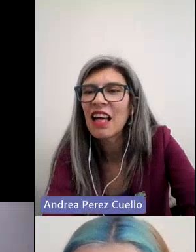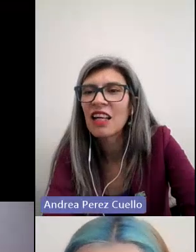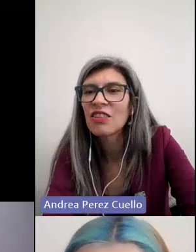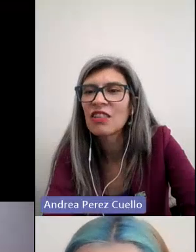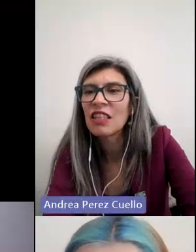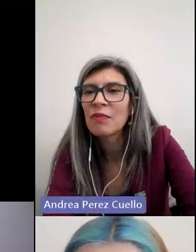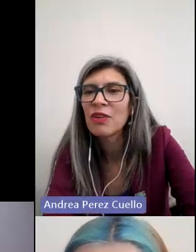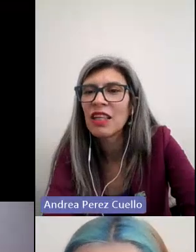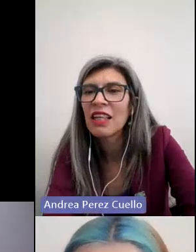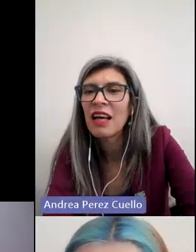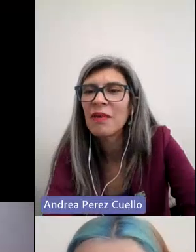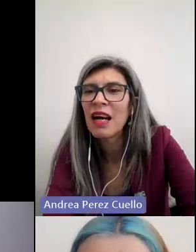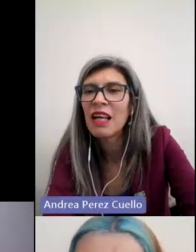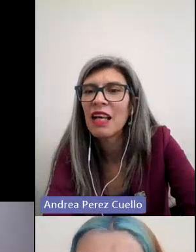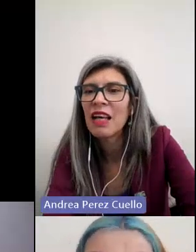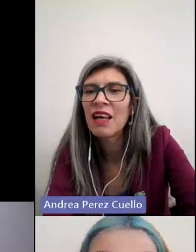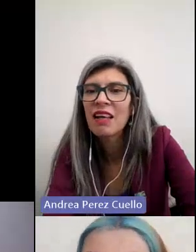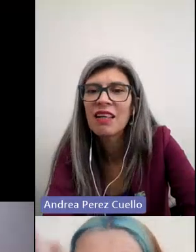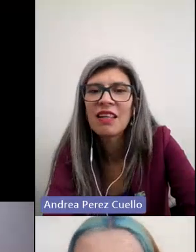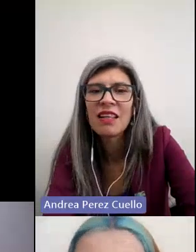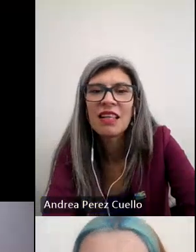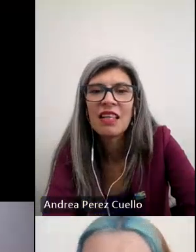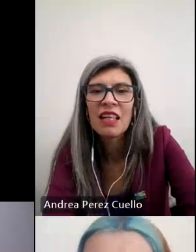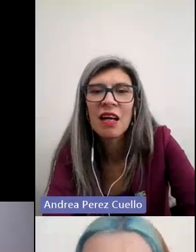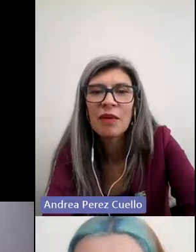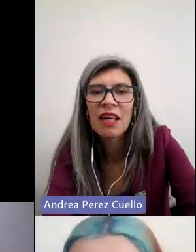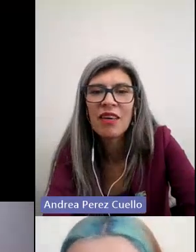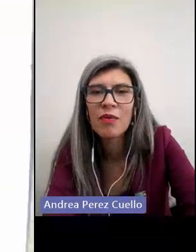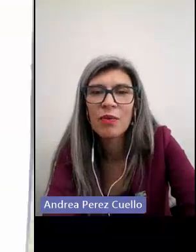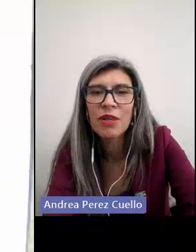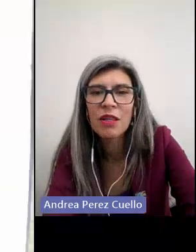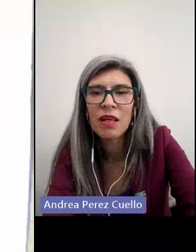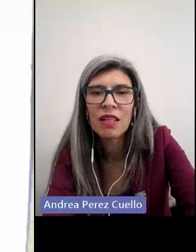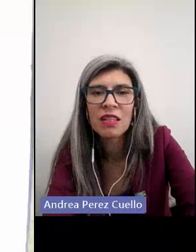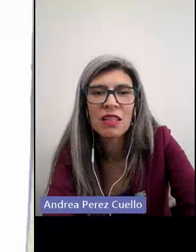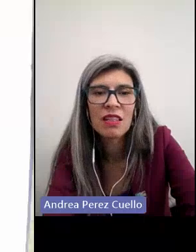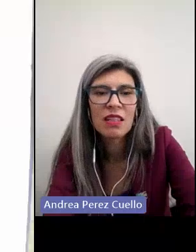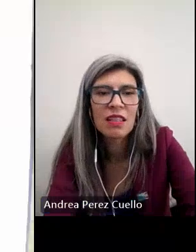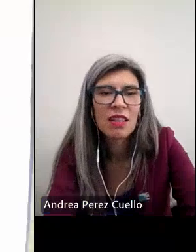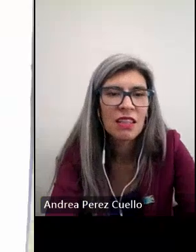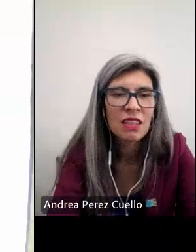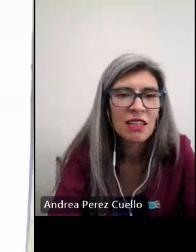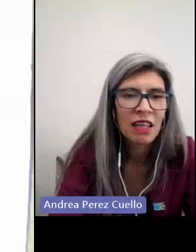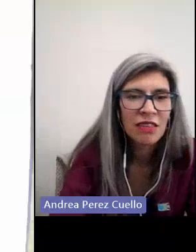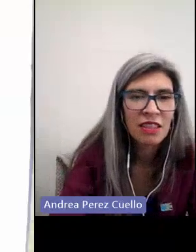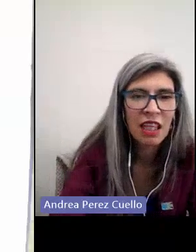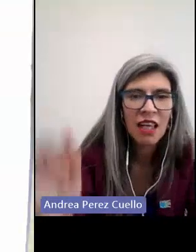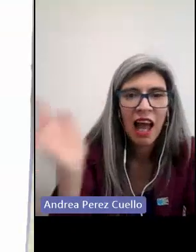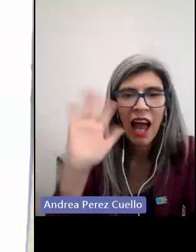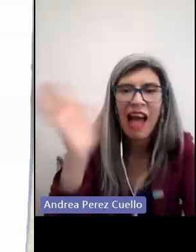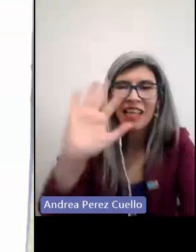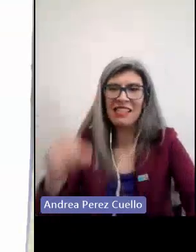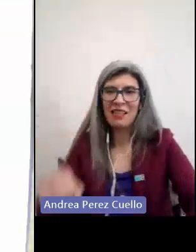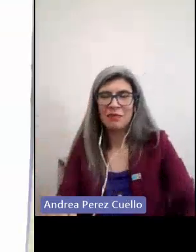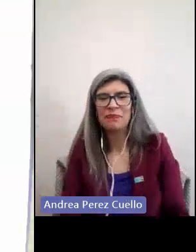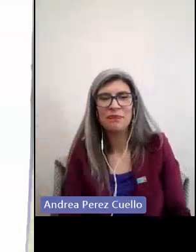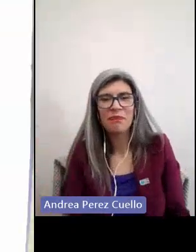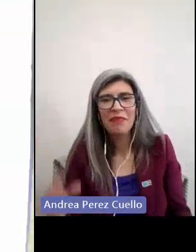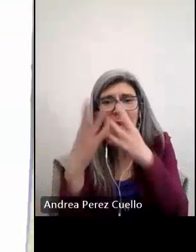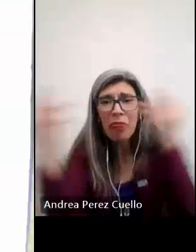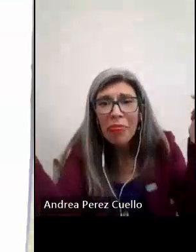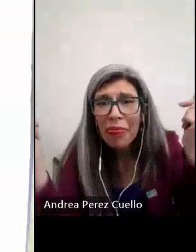aquí está, la encontré, pero tiene apagada la cámara. La vamos a poner igual. Ya, la Francisca. Ahí sí.